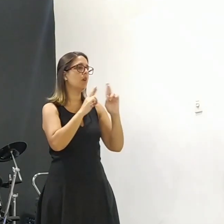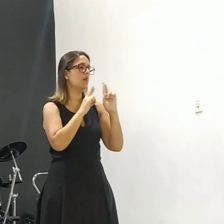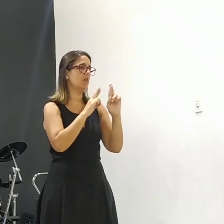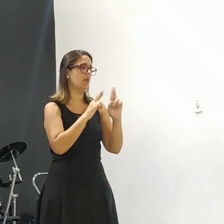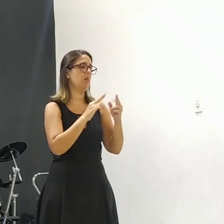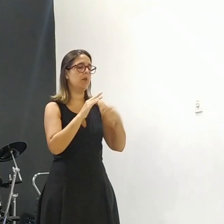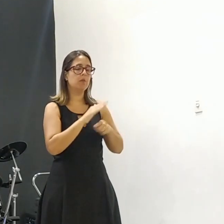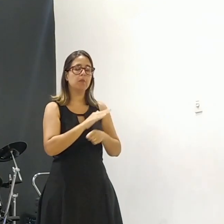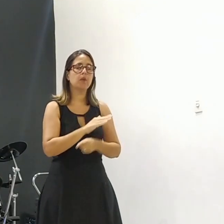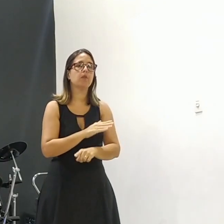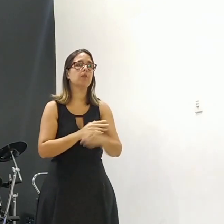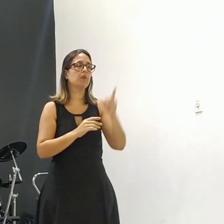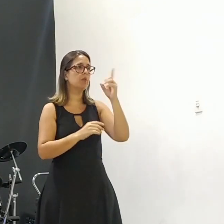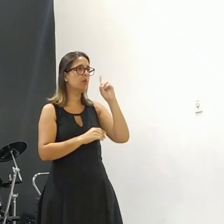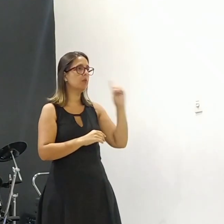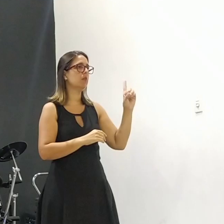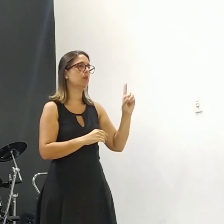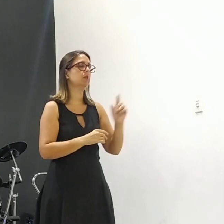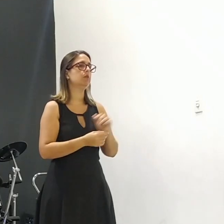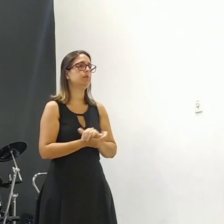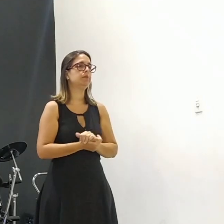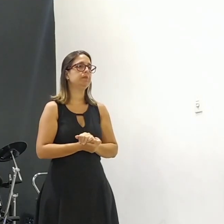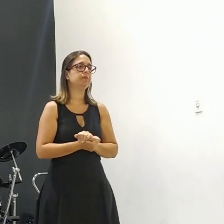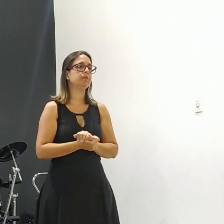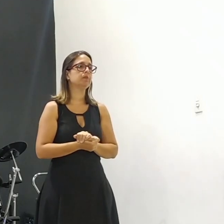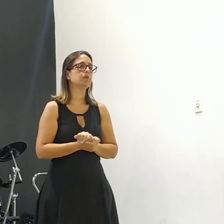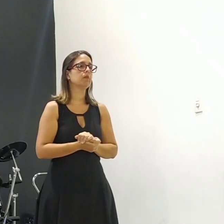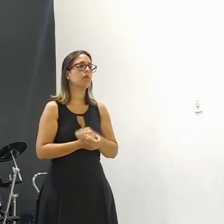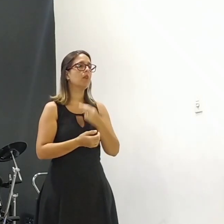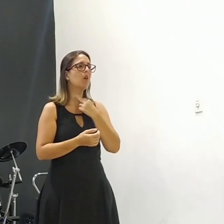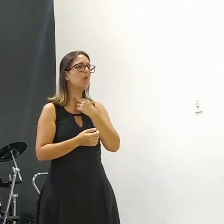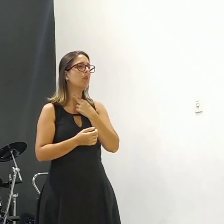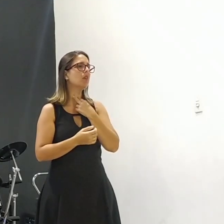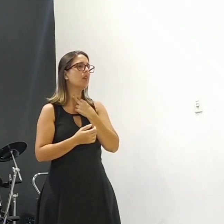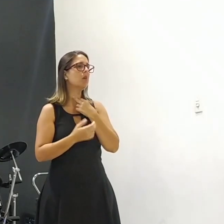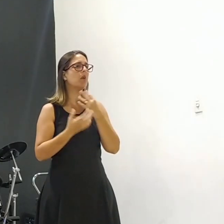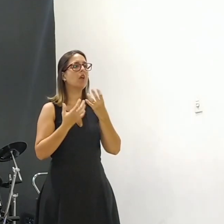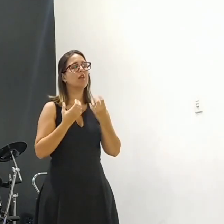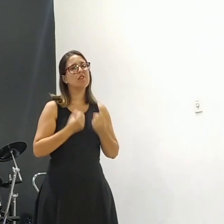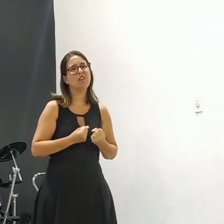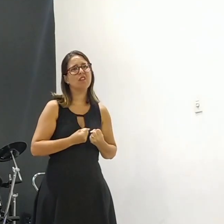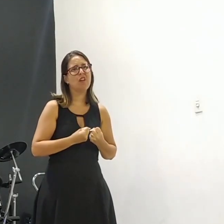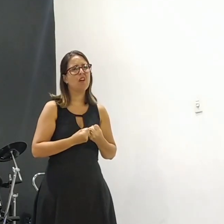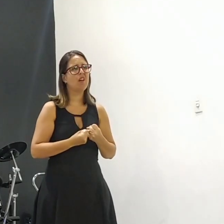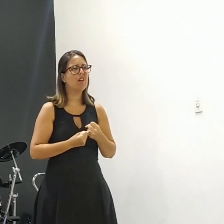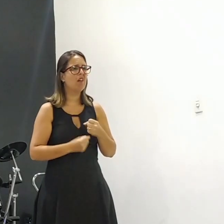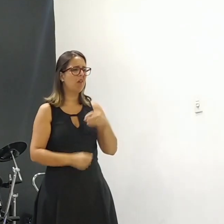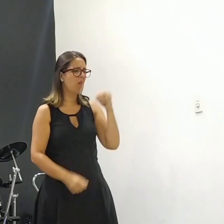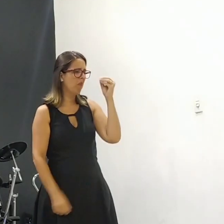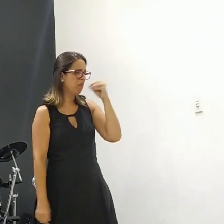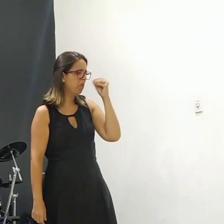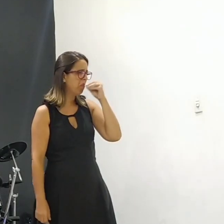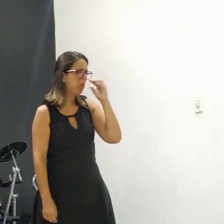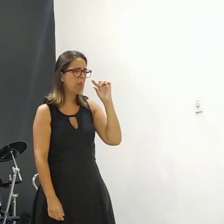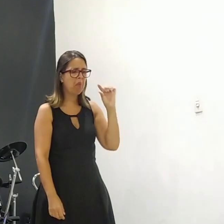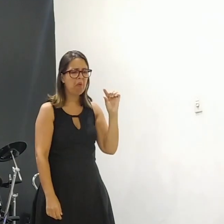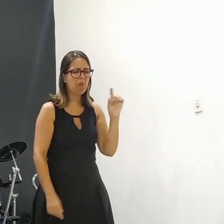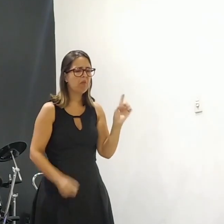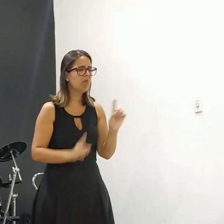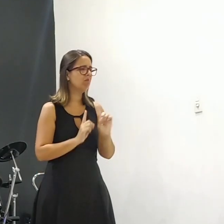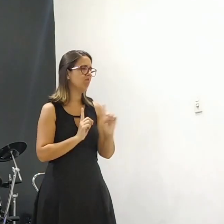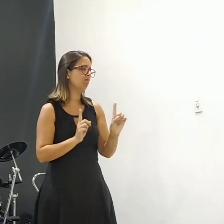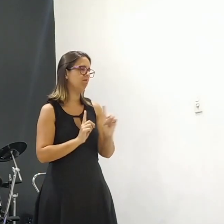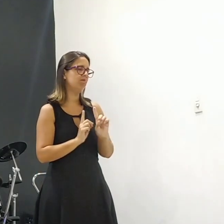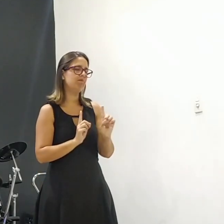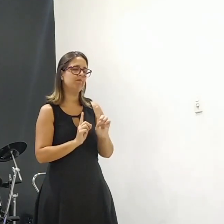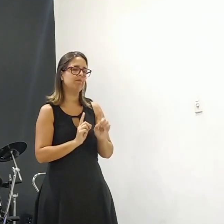com Ele, né? Que nós não podemos nos conformar com o raso. Nós não podemos nos conformar